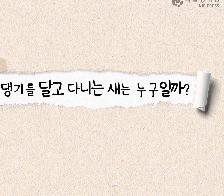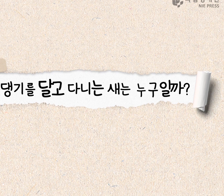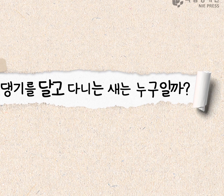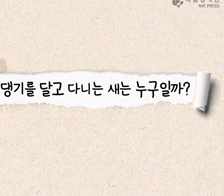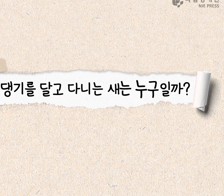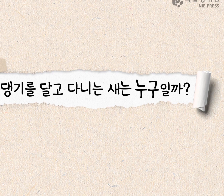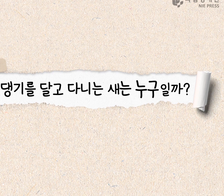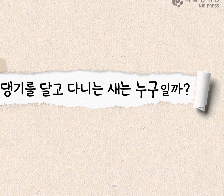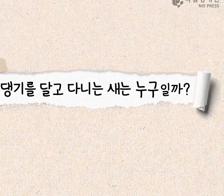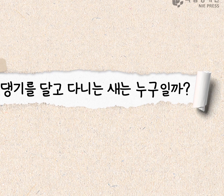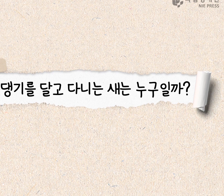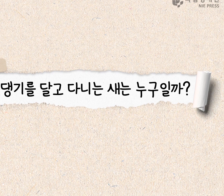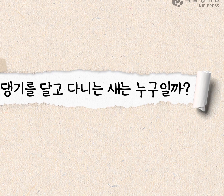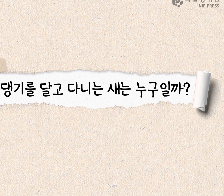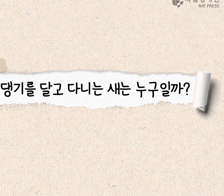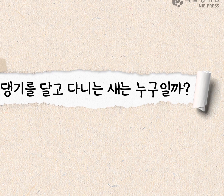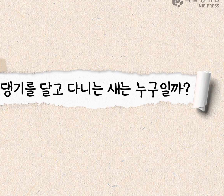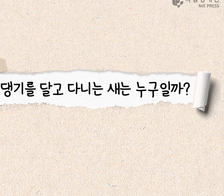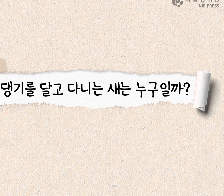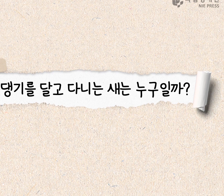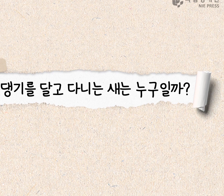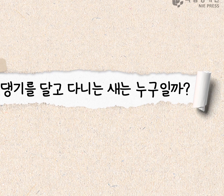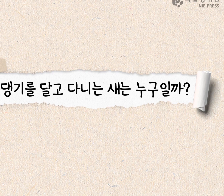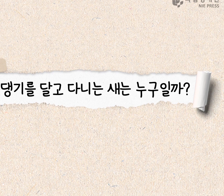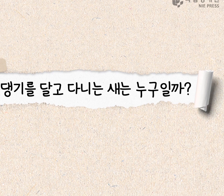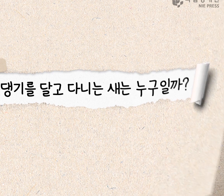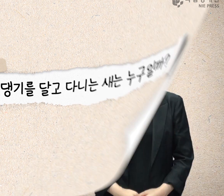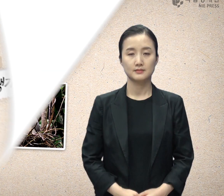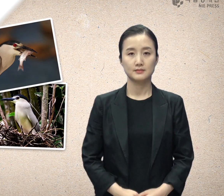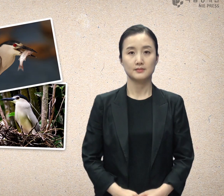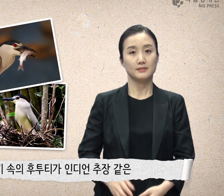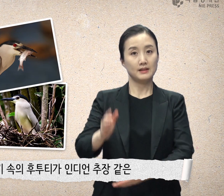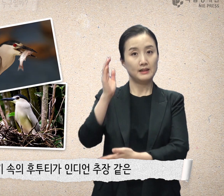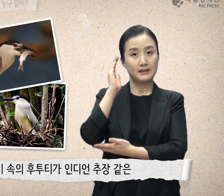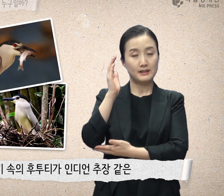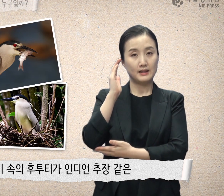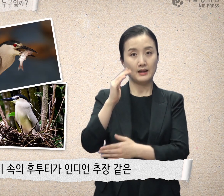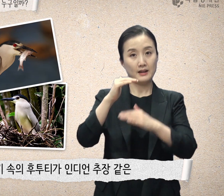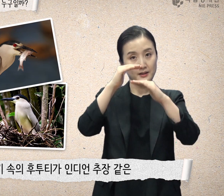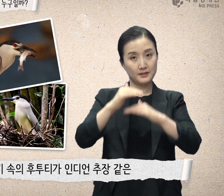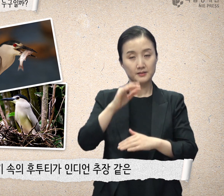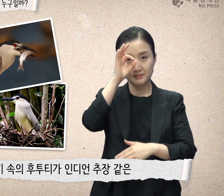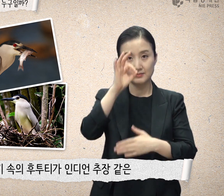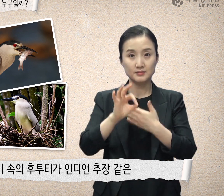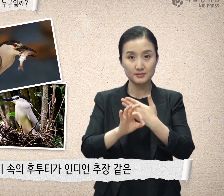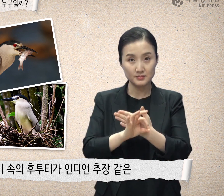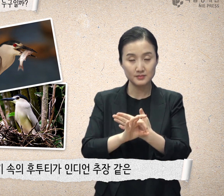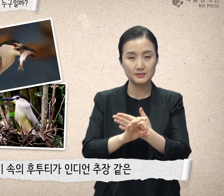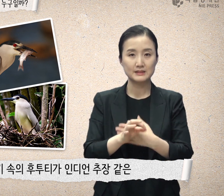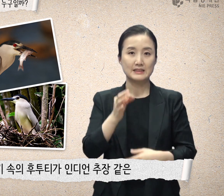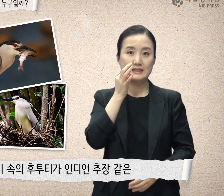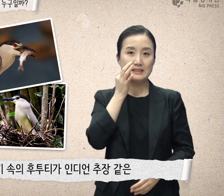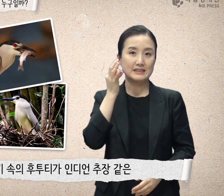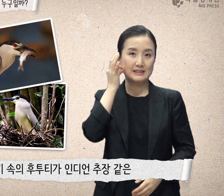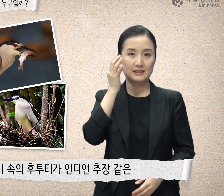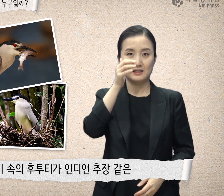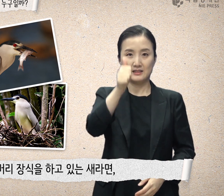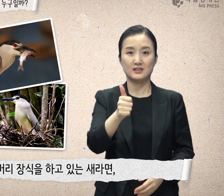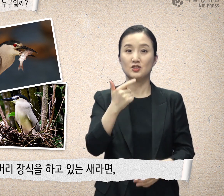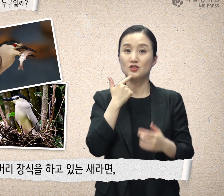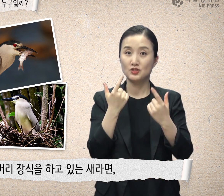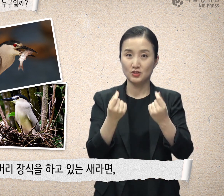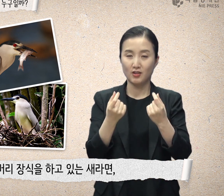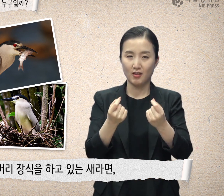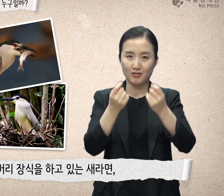거래 해야 nd 를 달고 다니면서 0 이야기 속에 후투티 가 인디언 추장